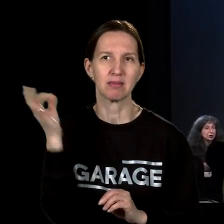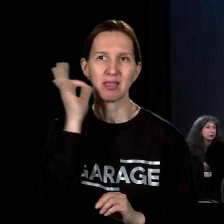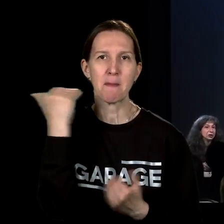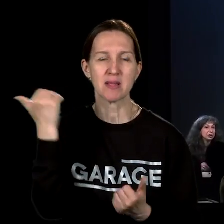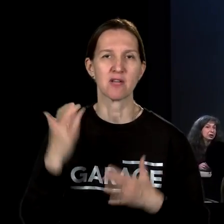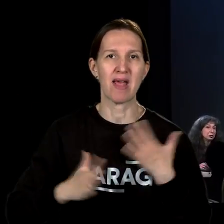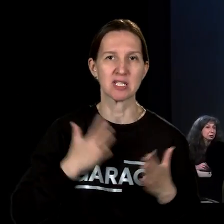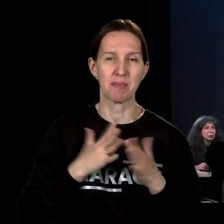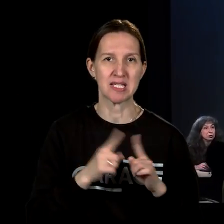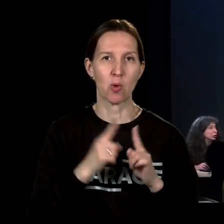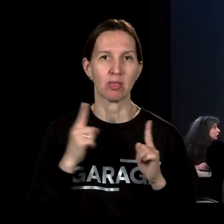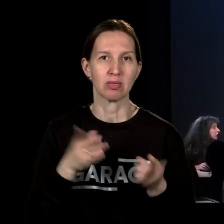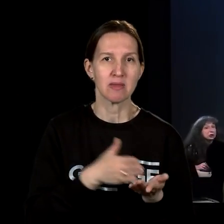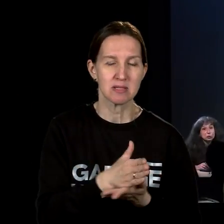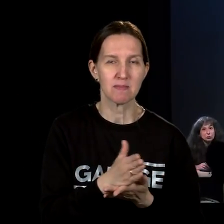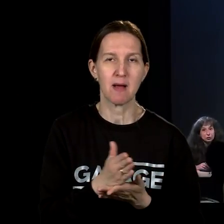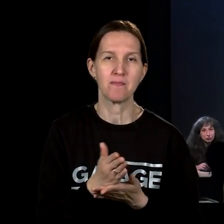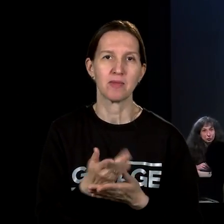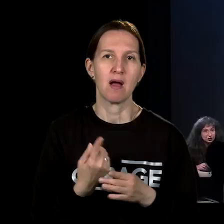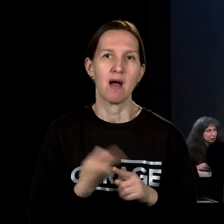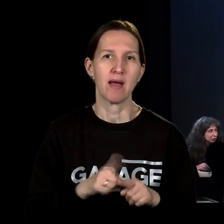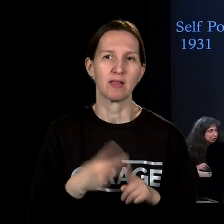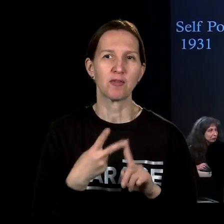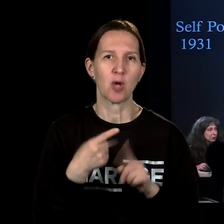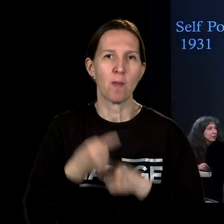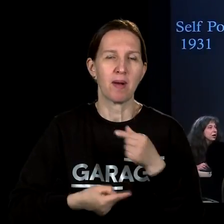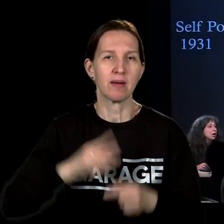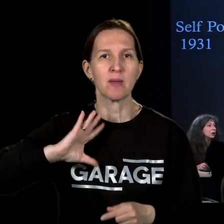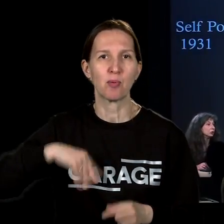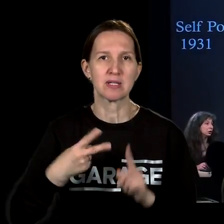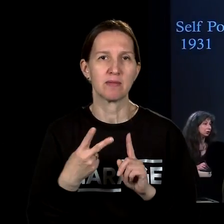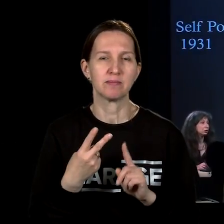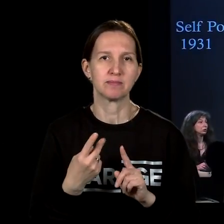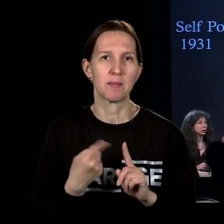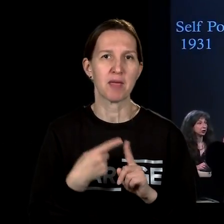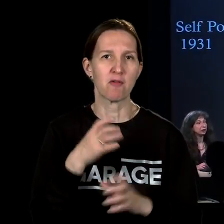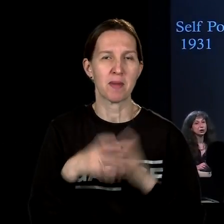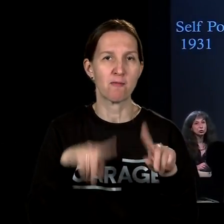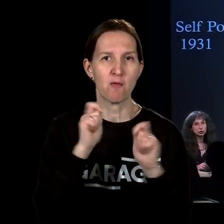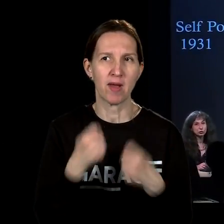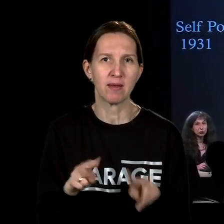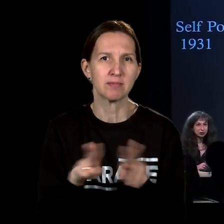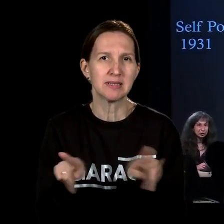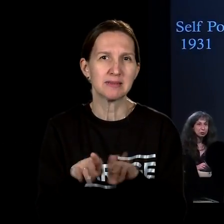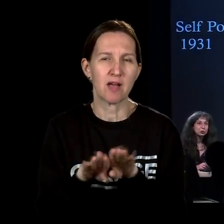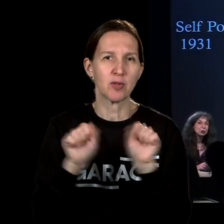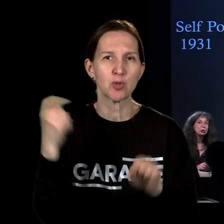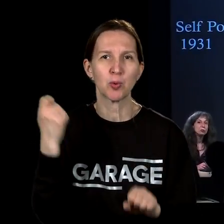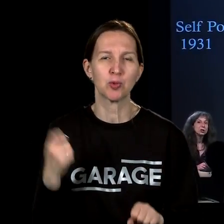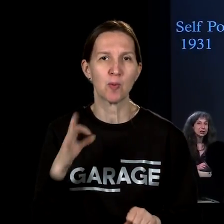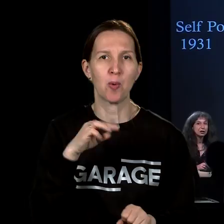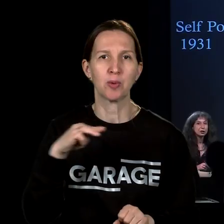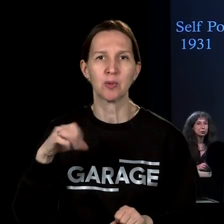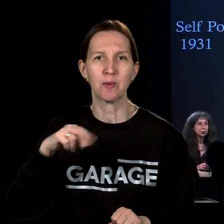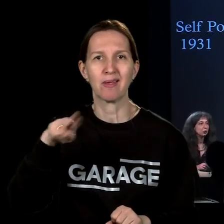Первой мировой войны, там, в общем, с Отто Диксом, например, это вполне сопоставимо. Вот, и он постоянно рисует автопортреты, поскольку